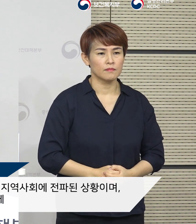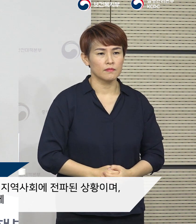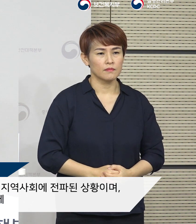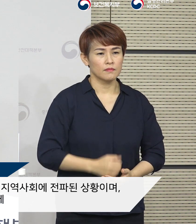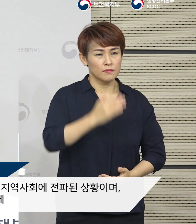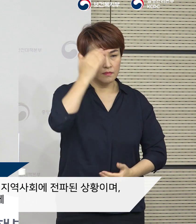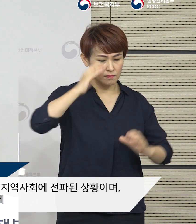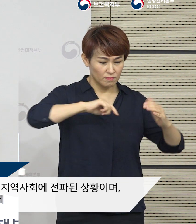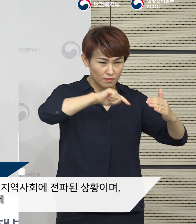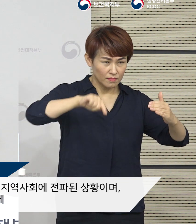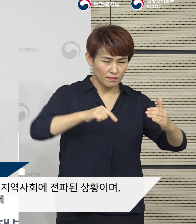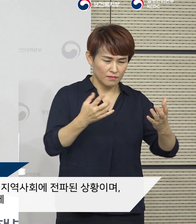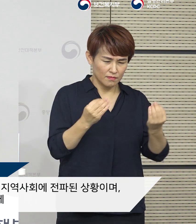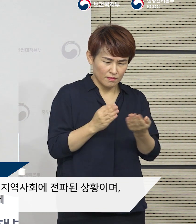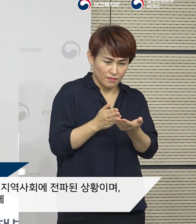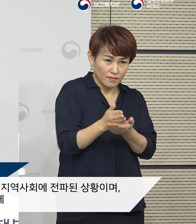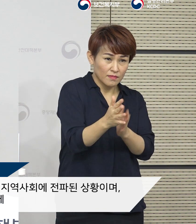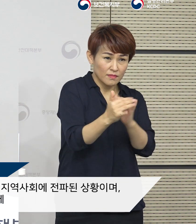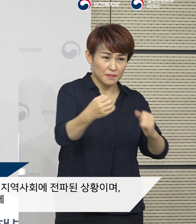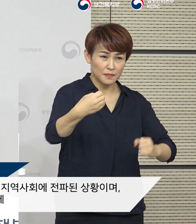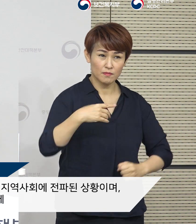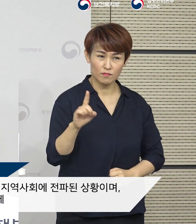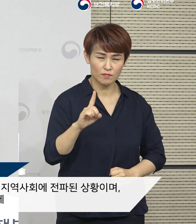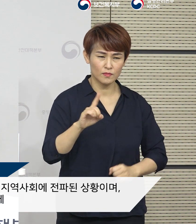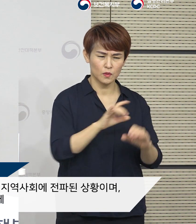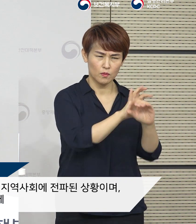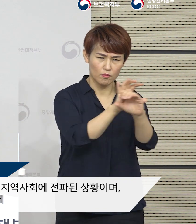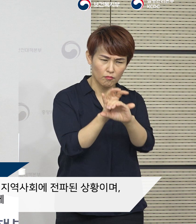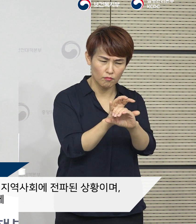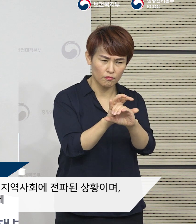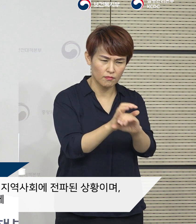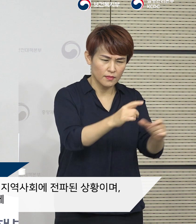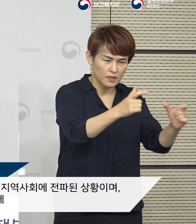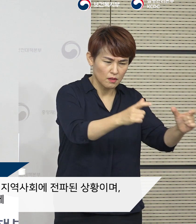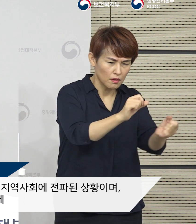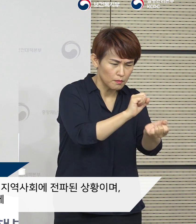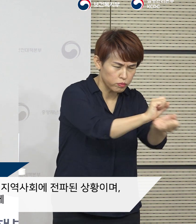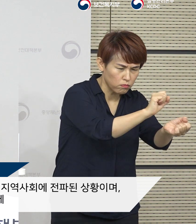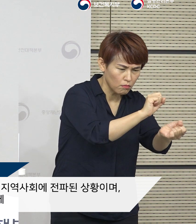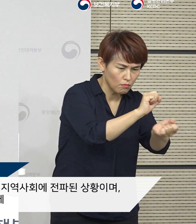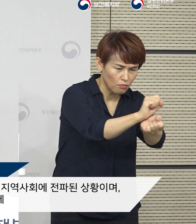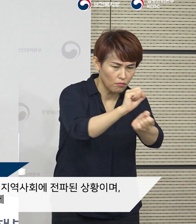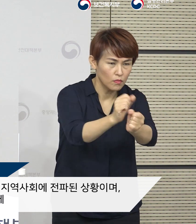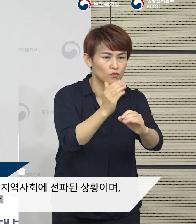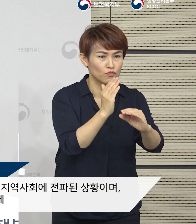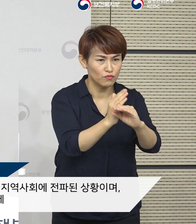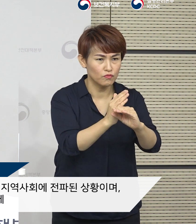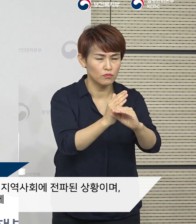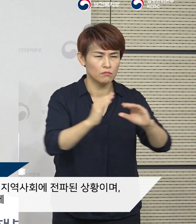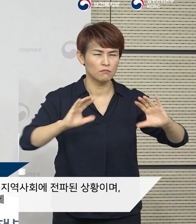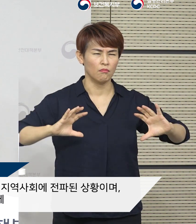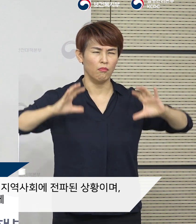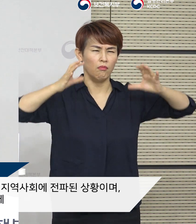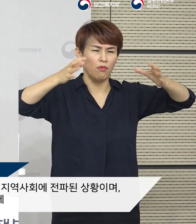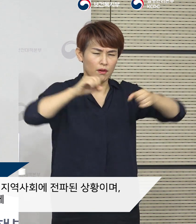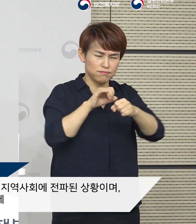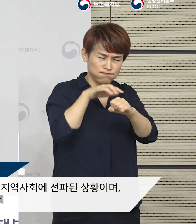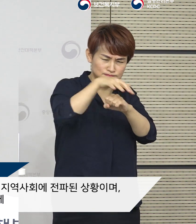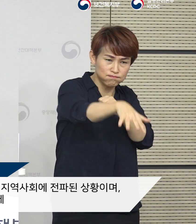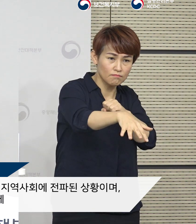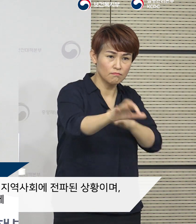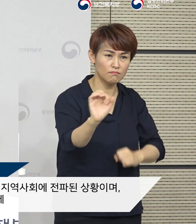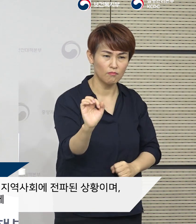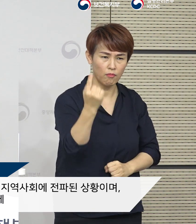국내의 많은 전문가들은 코로나19가 일정 부분 지역사회에 전파된 상황이며 세계적인 유행에 따라